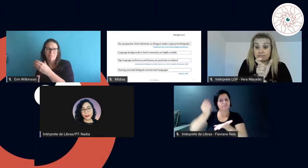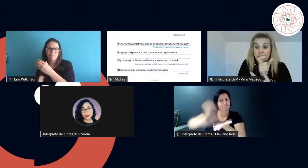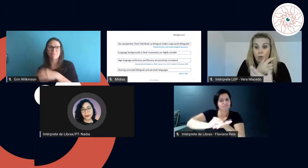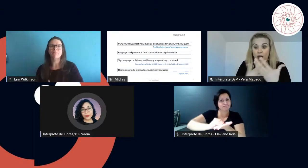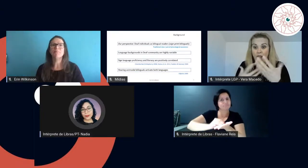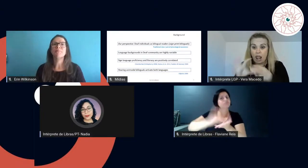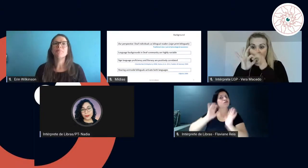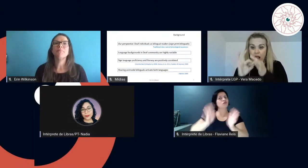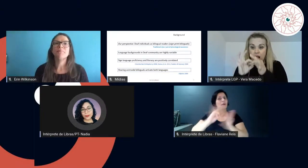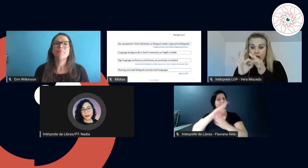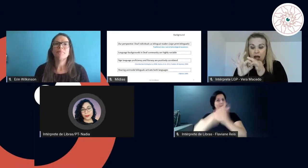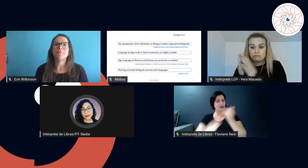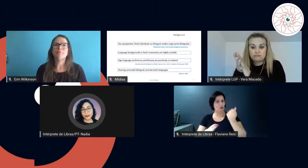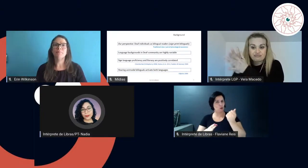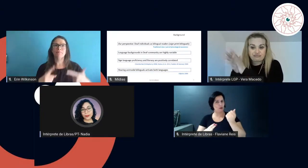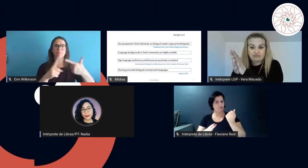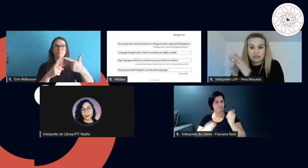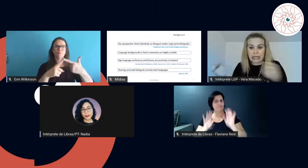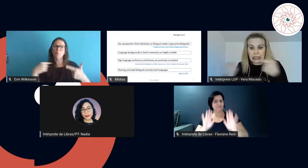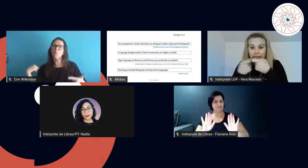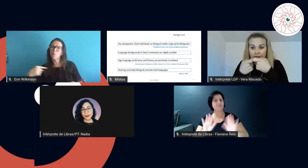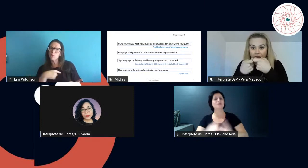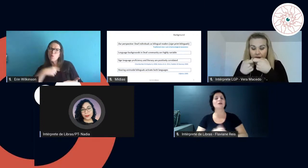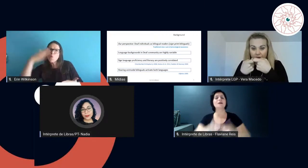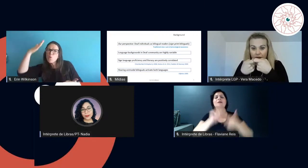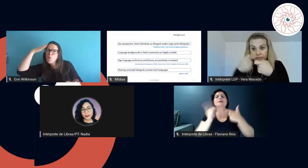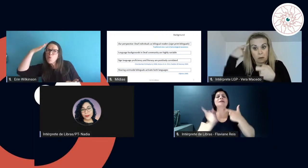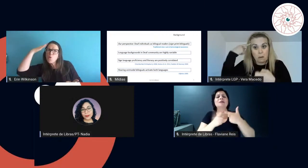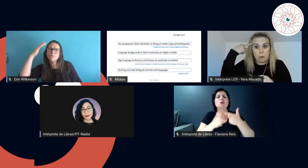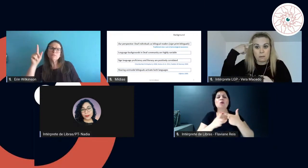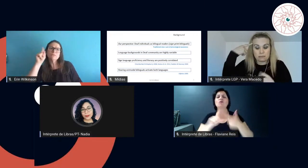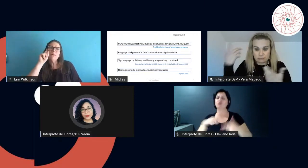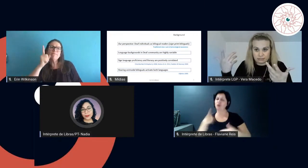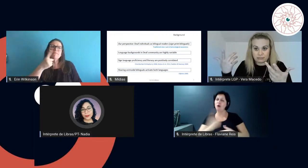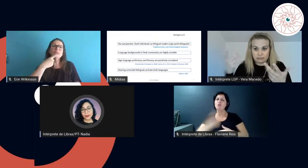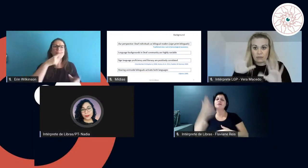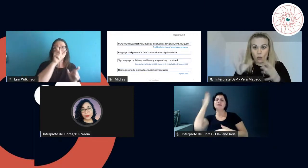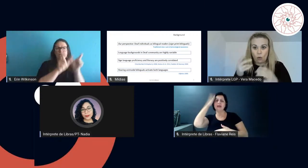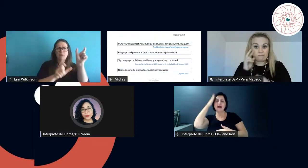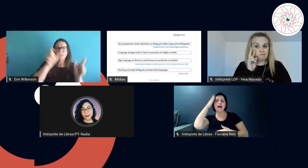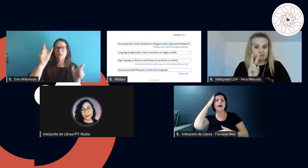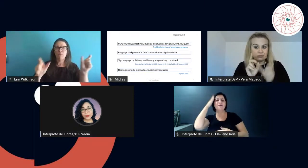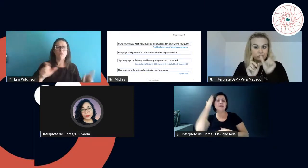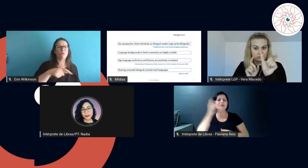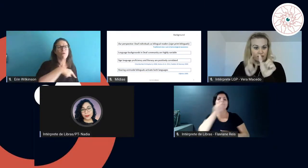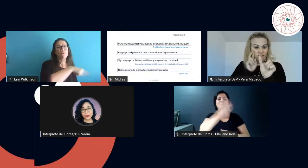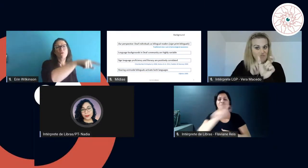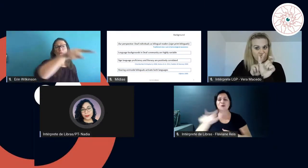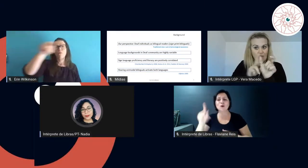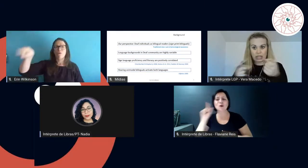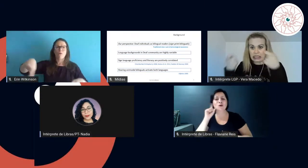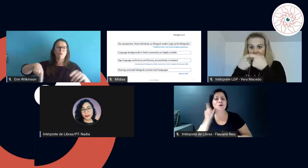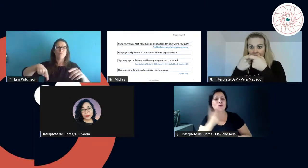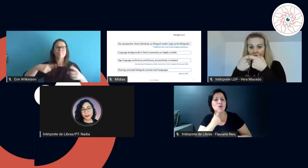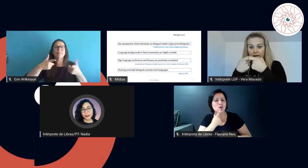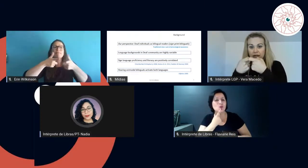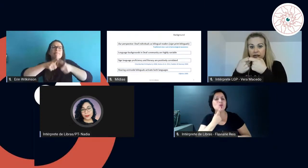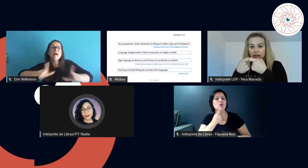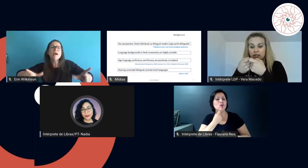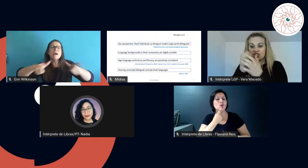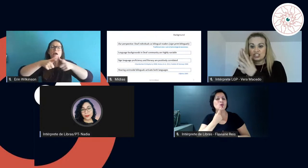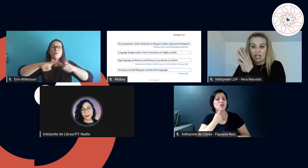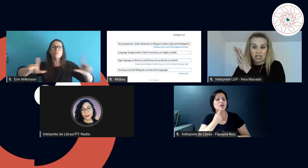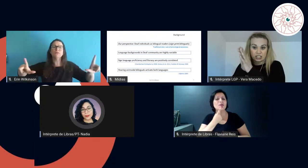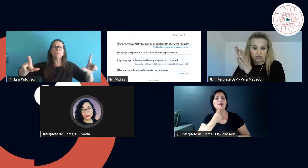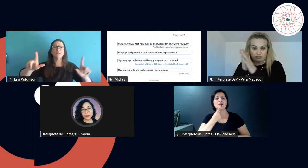bilíngues, ao depararem-se com a palavra grafada e com o sinal e com